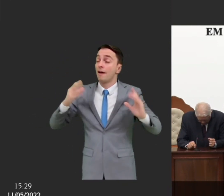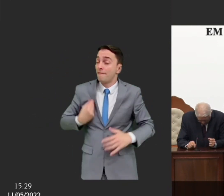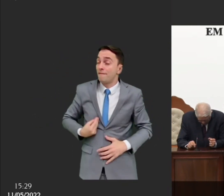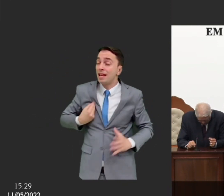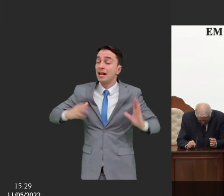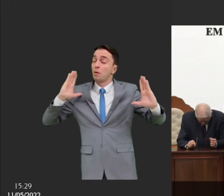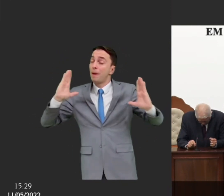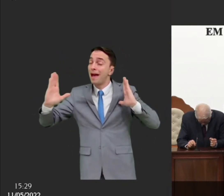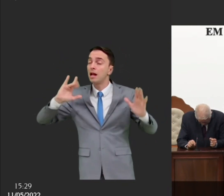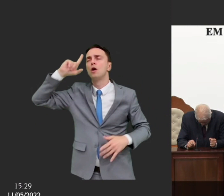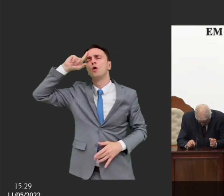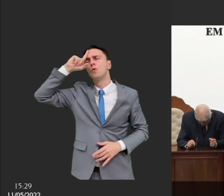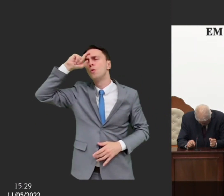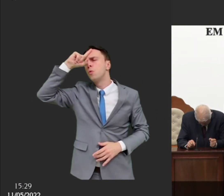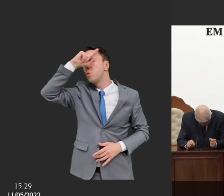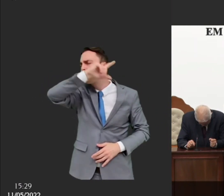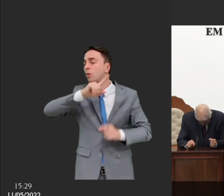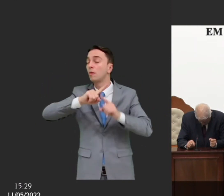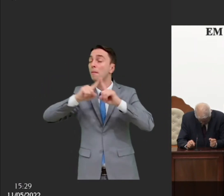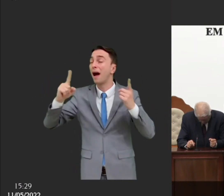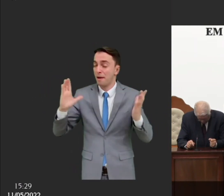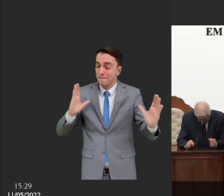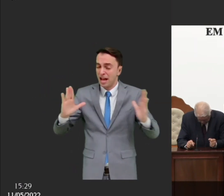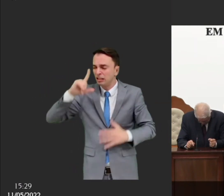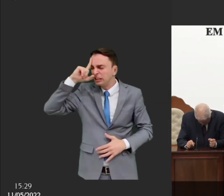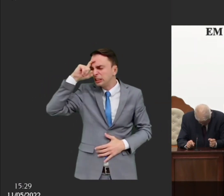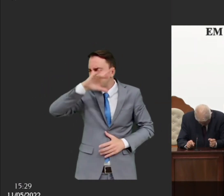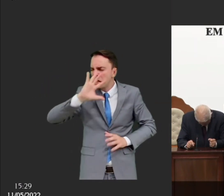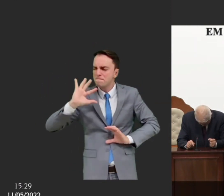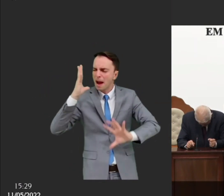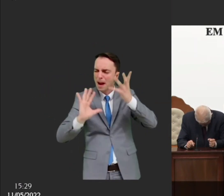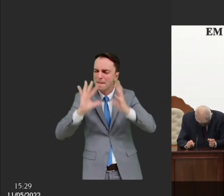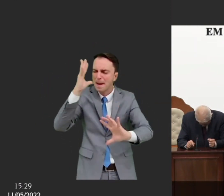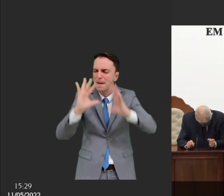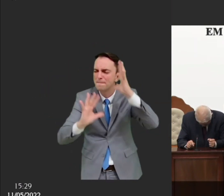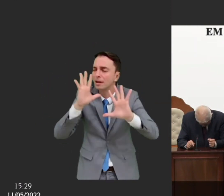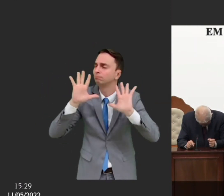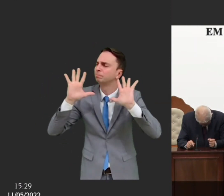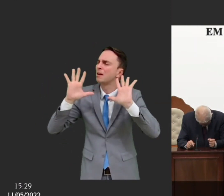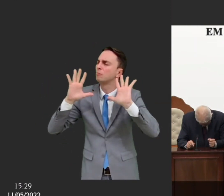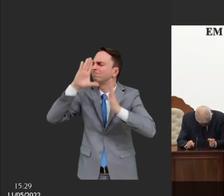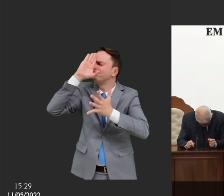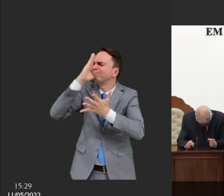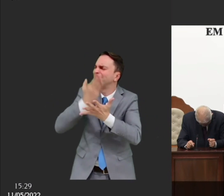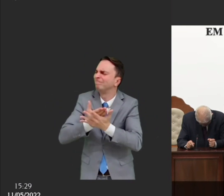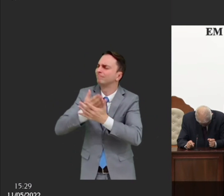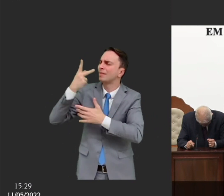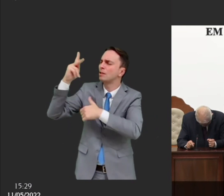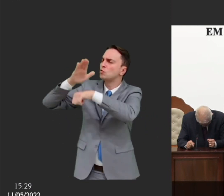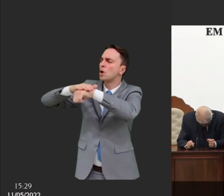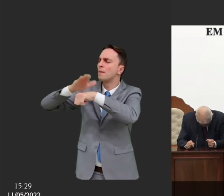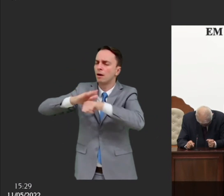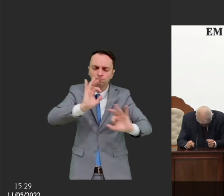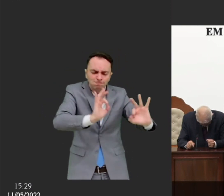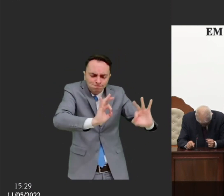difícil que nós vamos ver o teu braço trabalhar. Bendito é o teu nome. Sobretudo vamos te pedir: